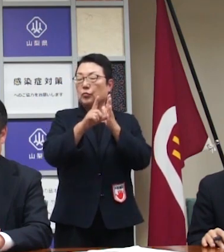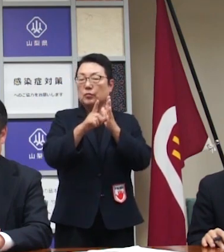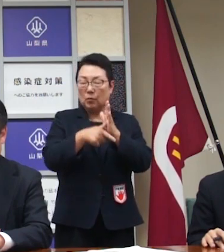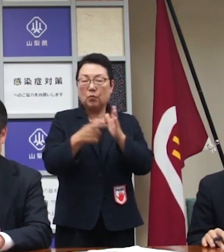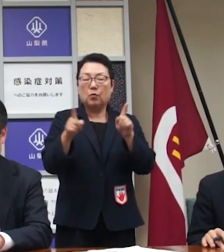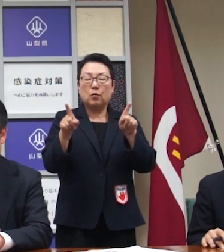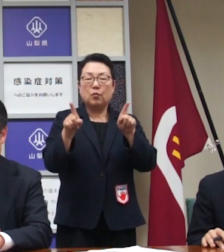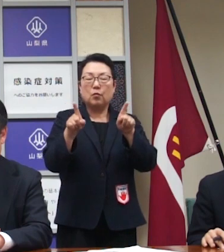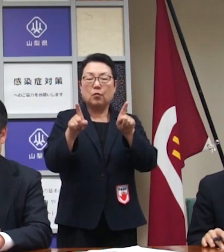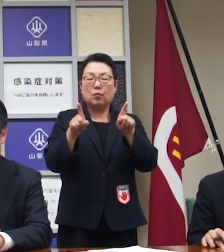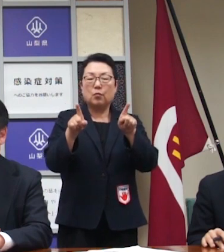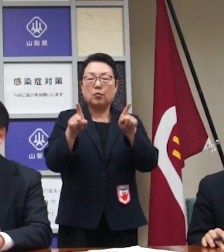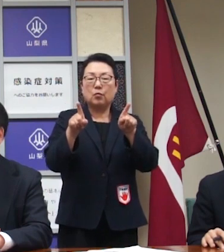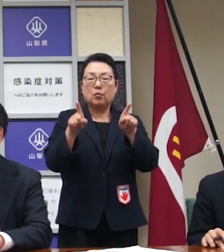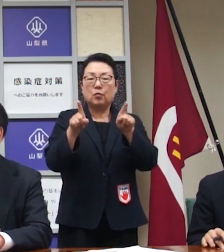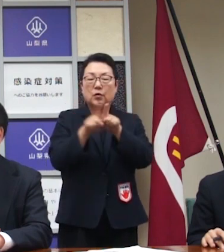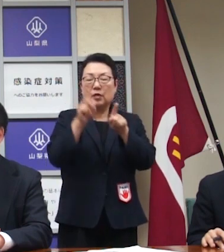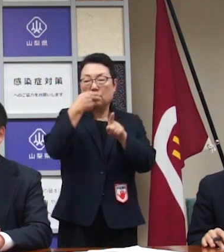思いますが、